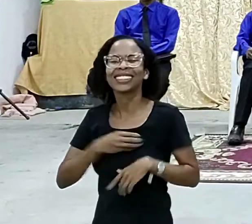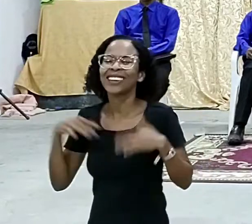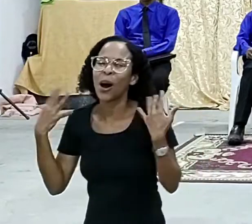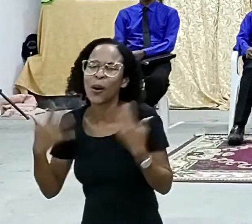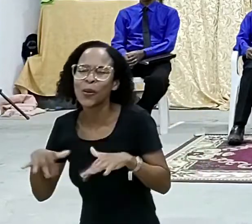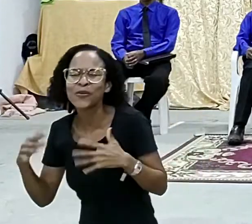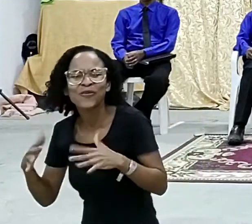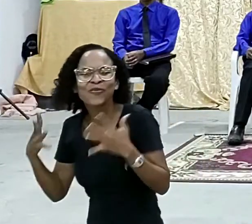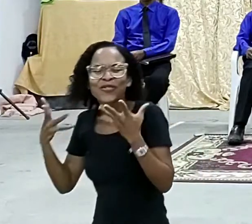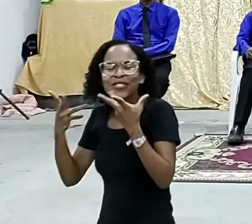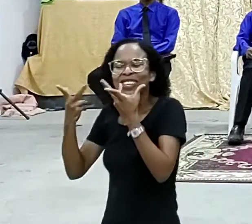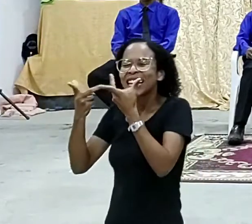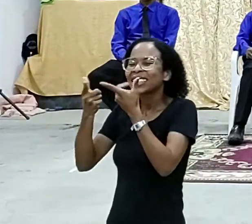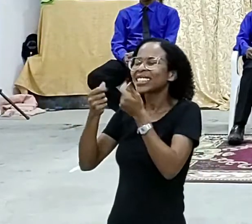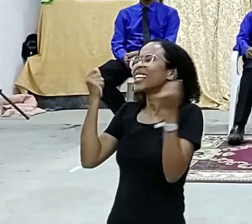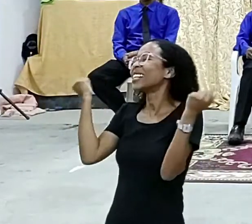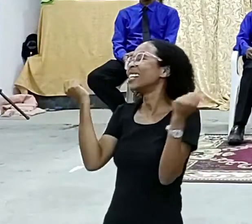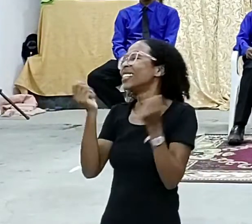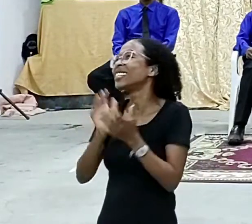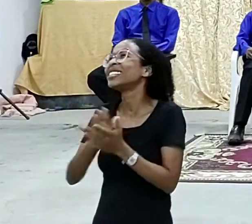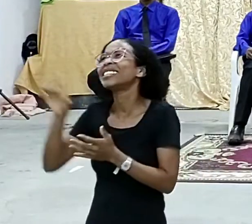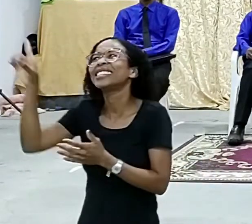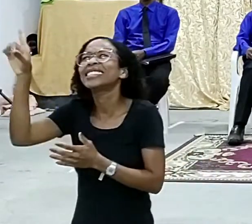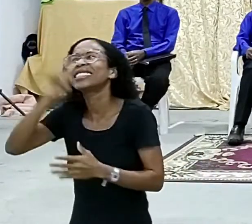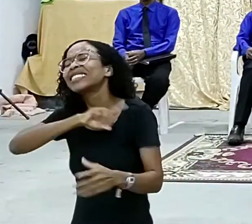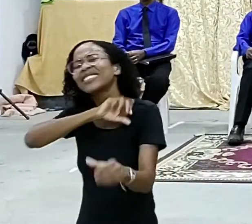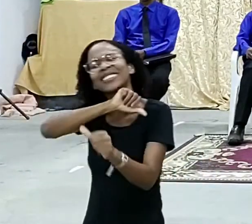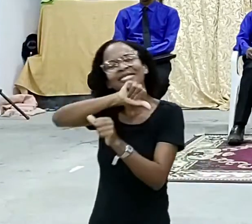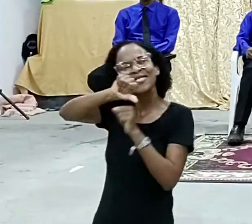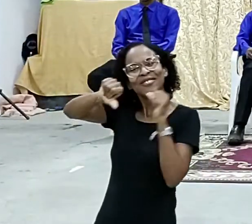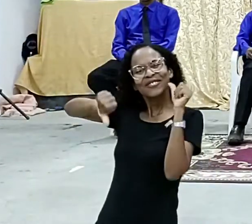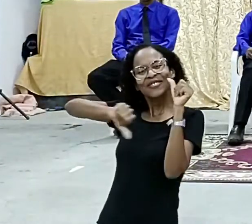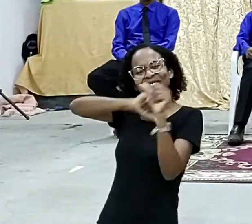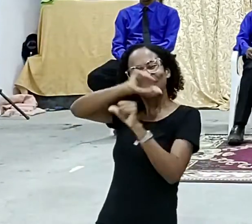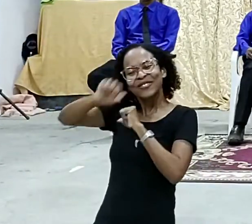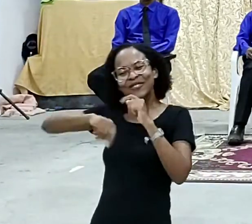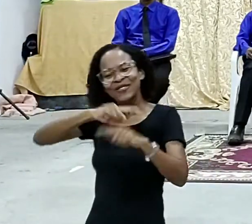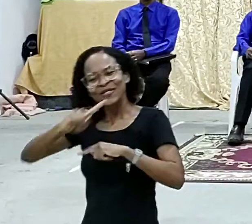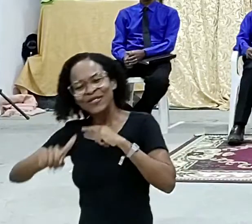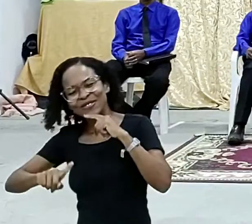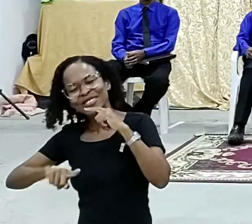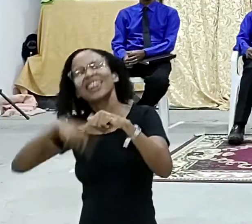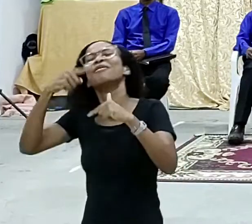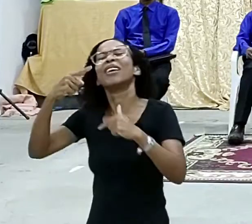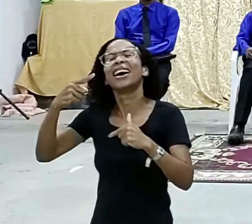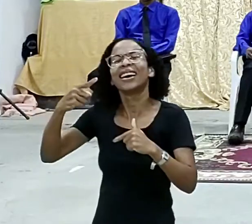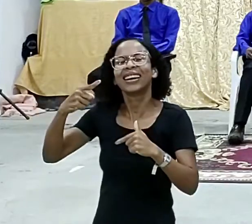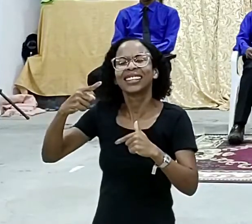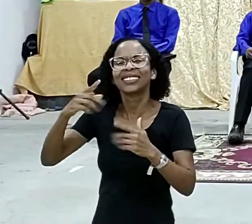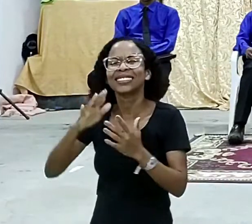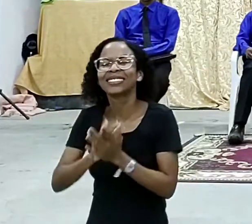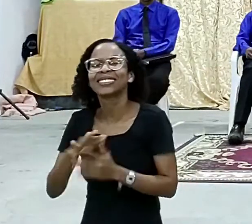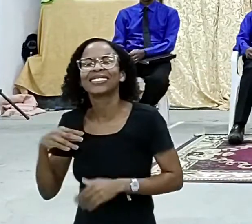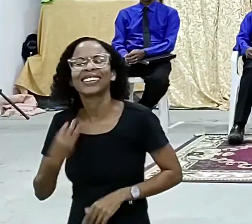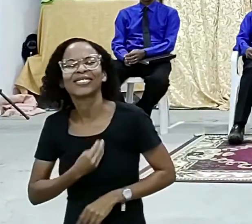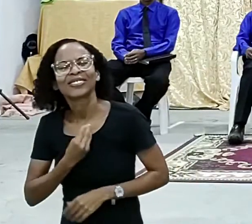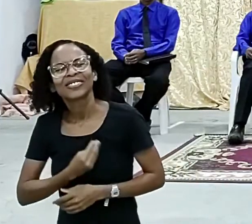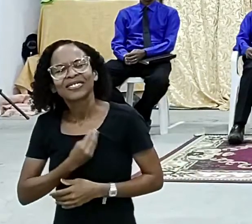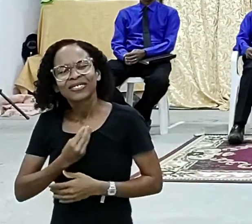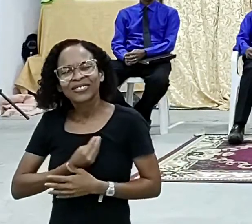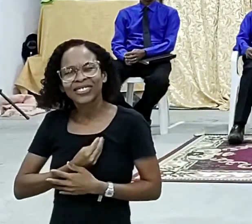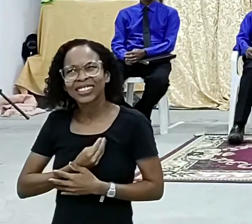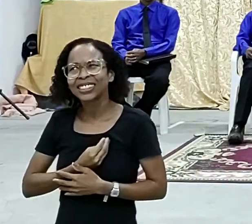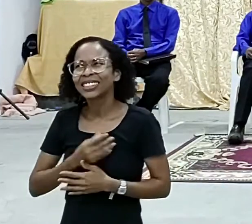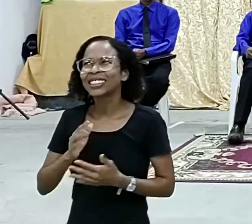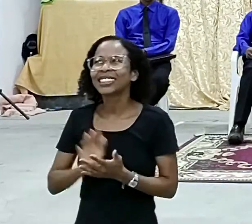espera. A restituição que Deus, Ele pode restituir à tua vida, à minha vida,